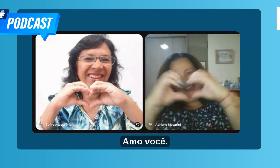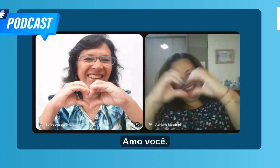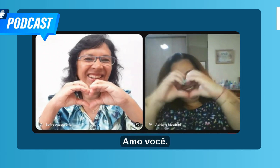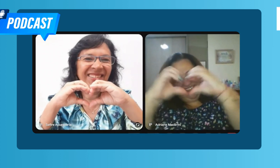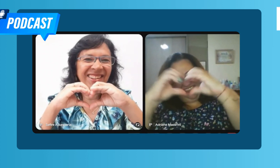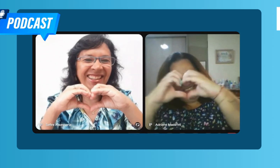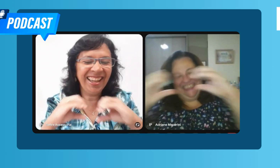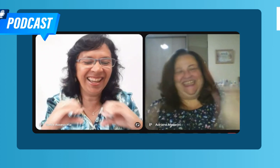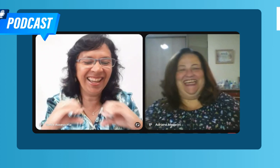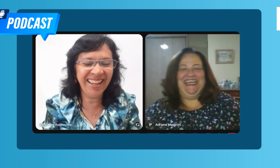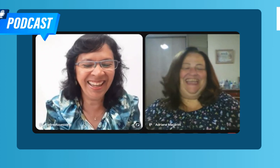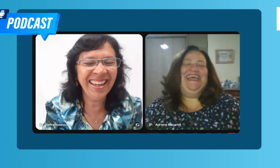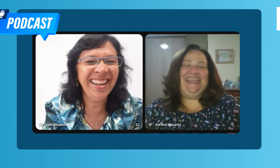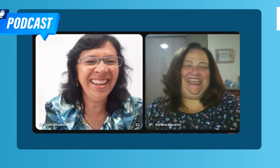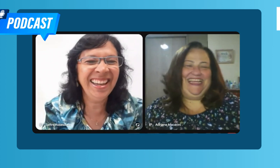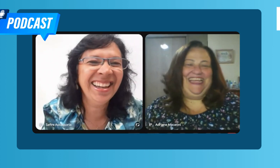amo você.